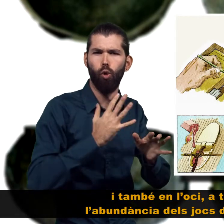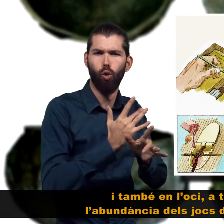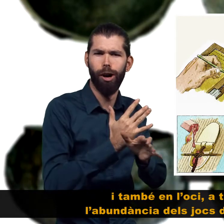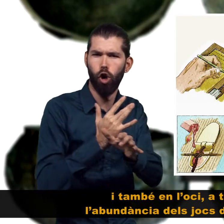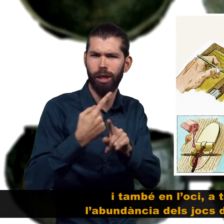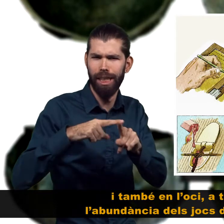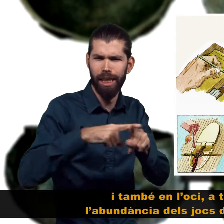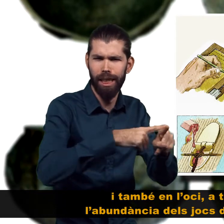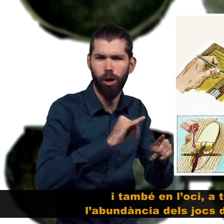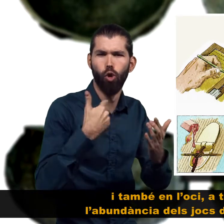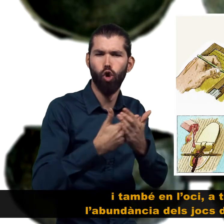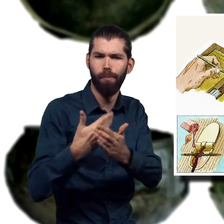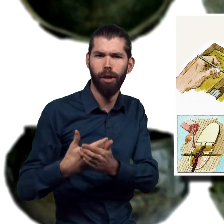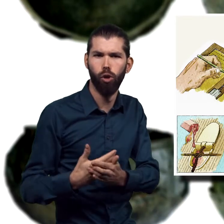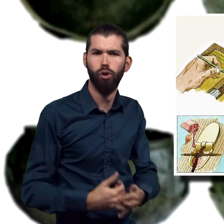jocs documentats.